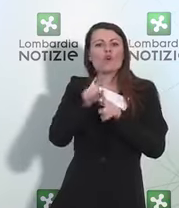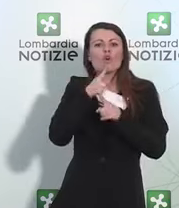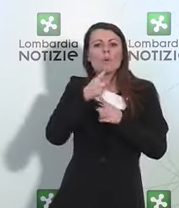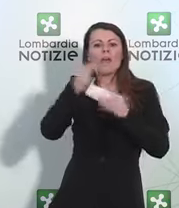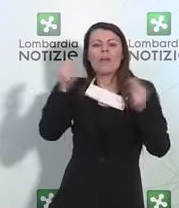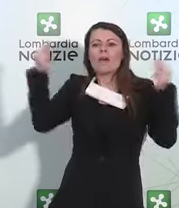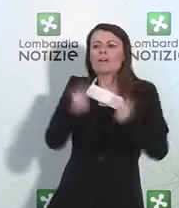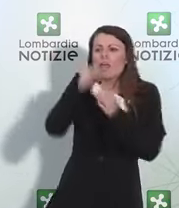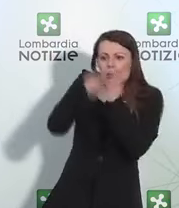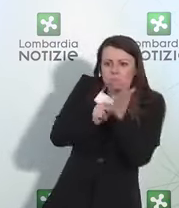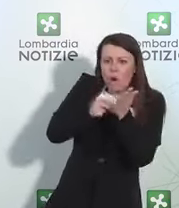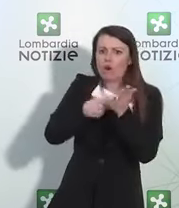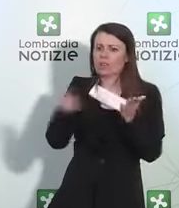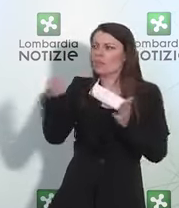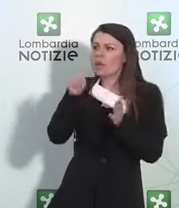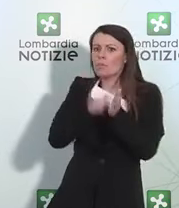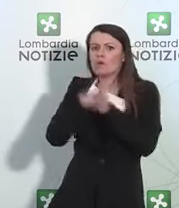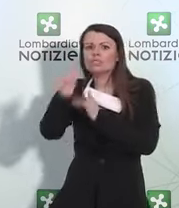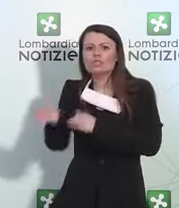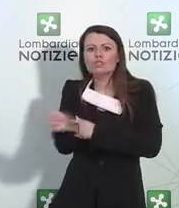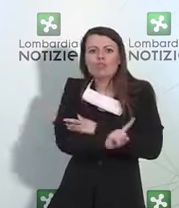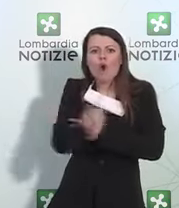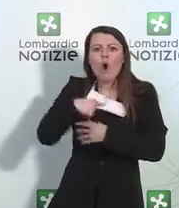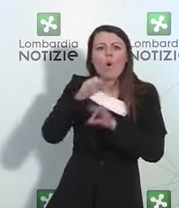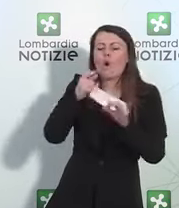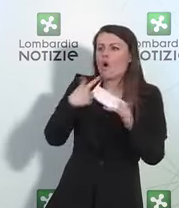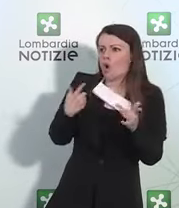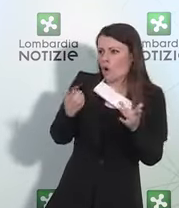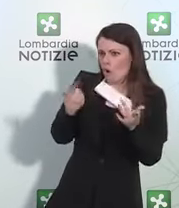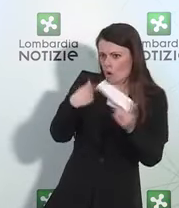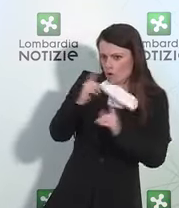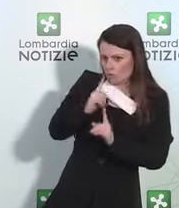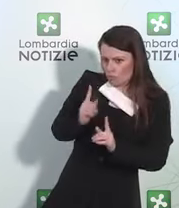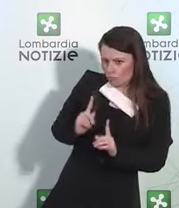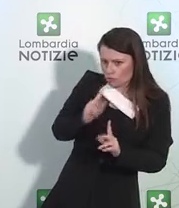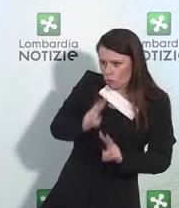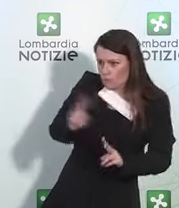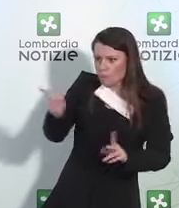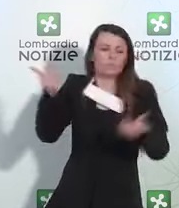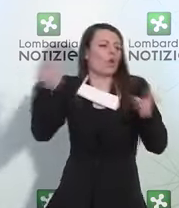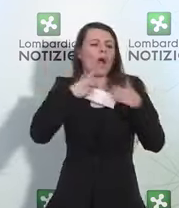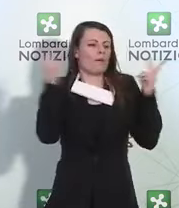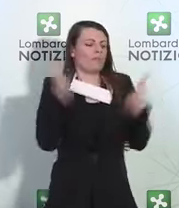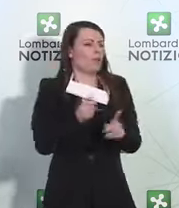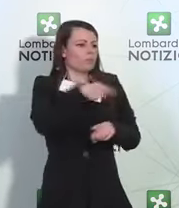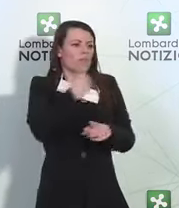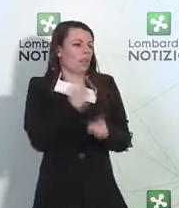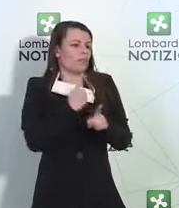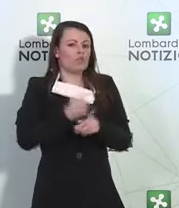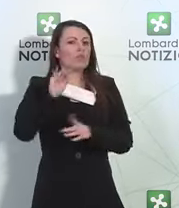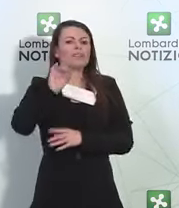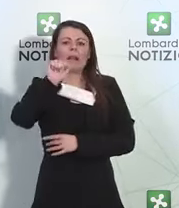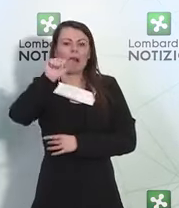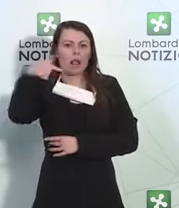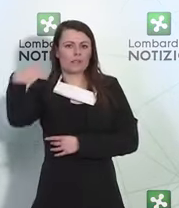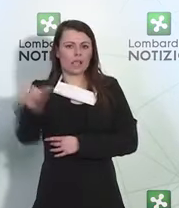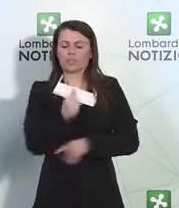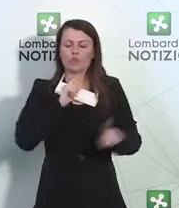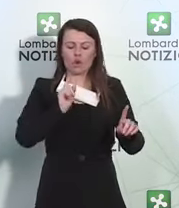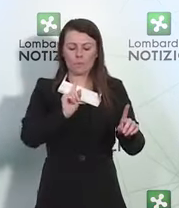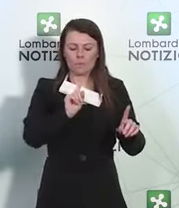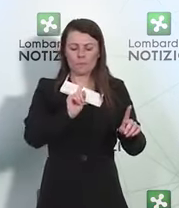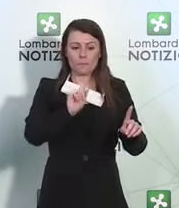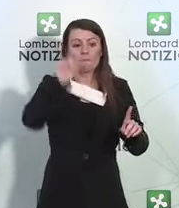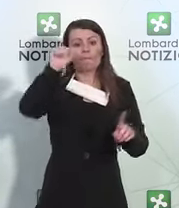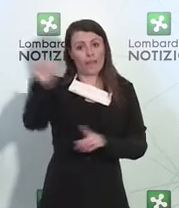i tamponi effettuati a una cosa che sfugge al controllo sanitario rigido e robbie assolutamente dimenticati essere chiaro che descriva la